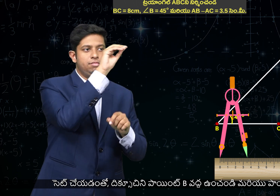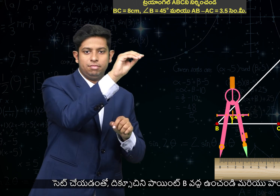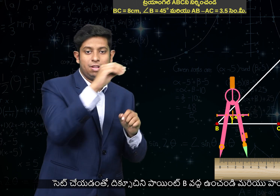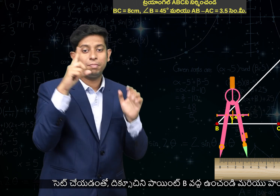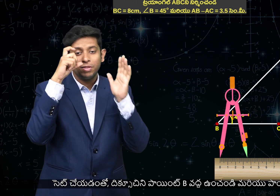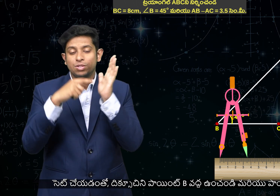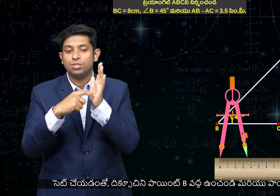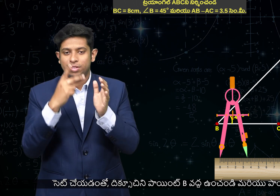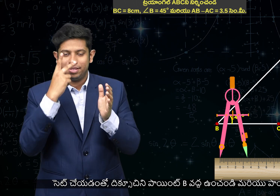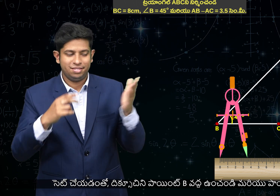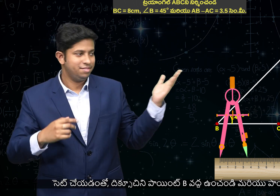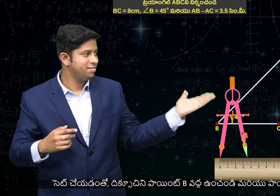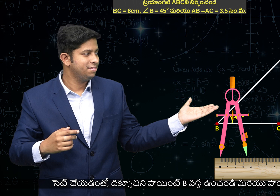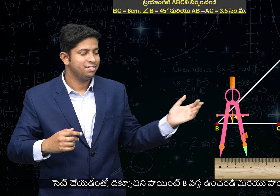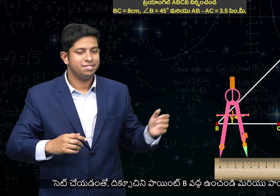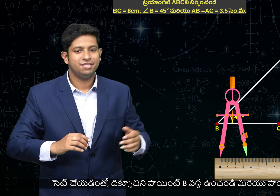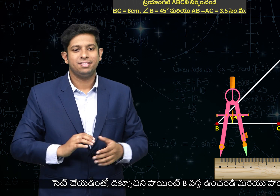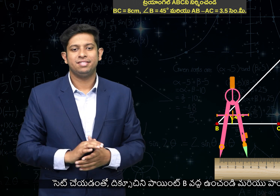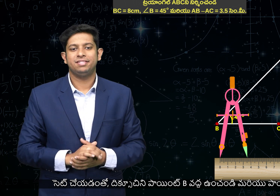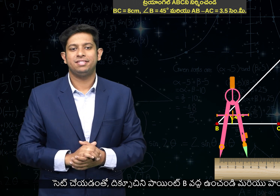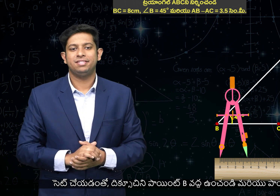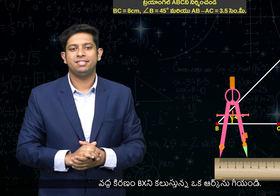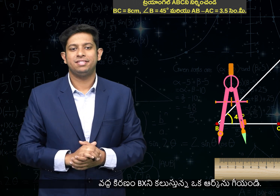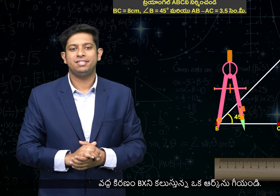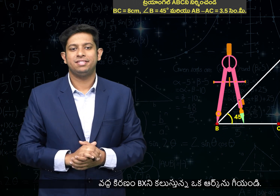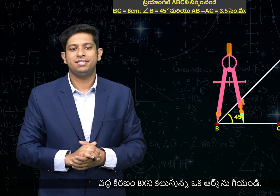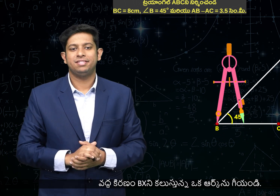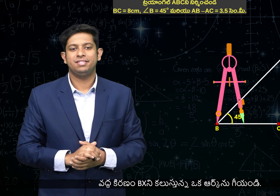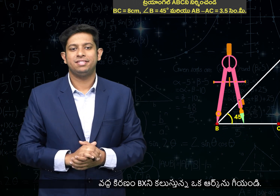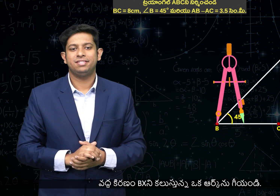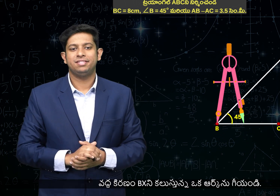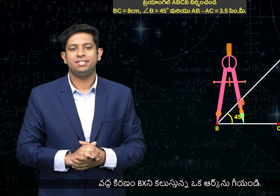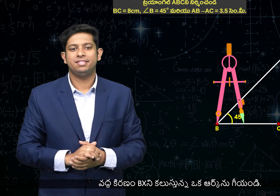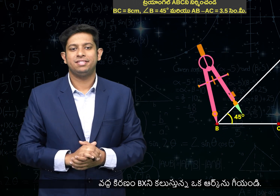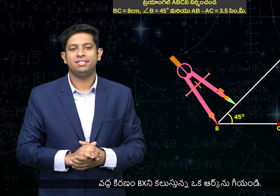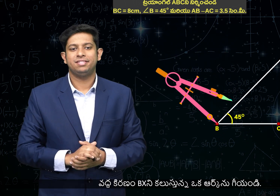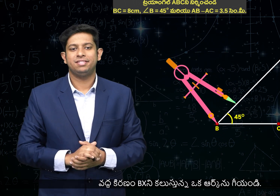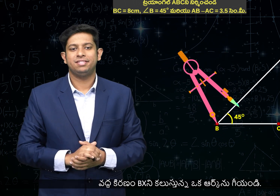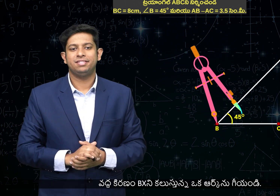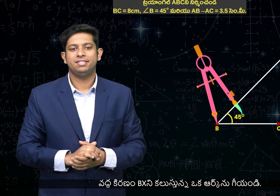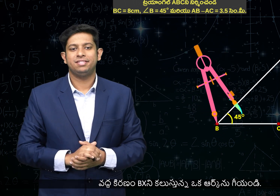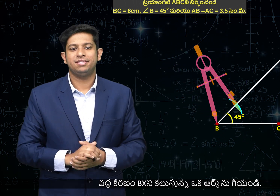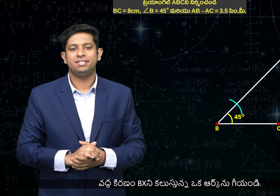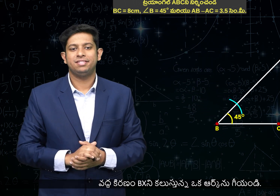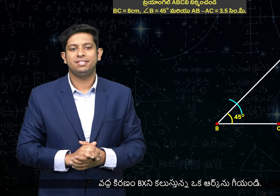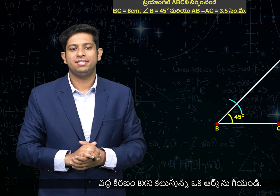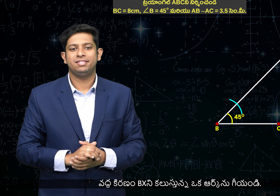వద్ద ఉంచండి మరియు పాయింట్ డి వద్ద కిరణం బిఎక్స్ని కలుస్తున్న ఒక ఆర్క్ను గీయండి.